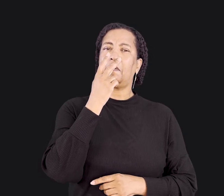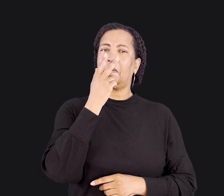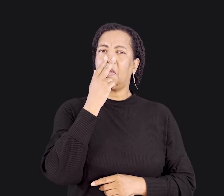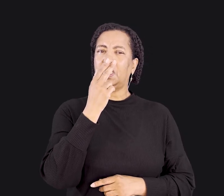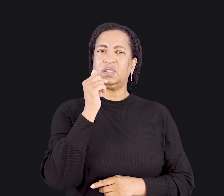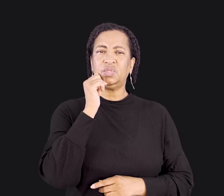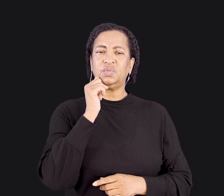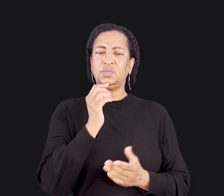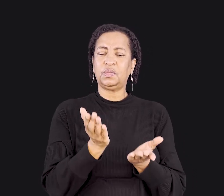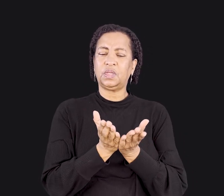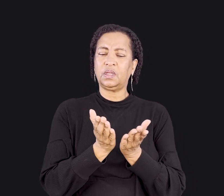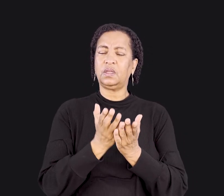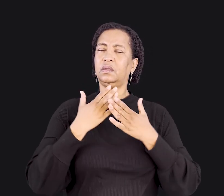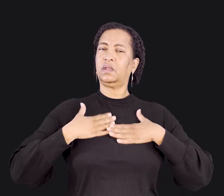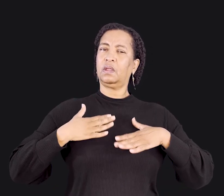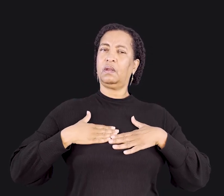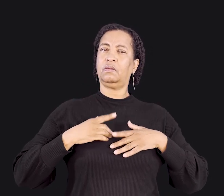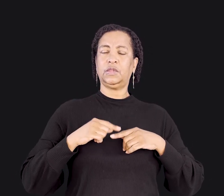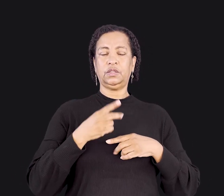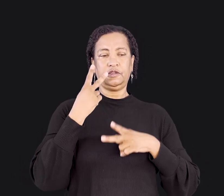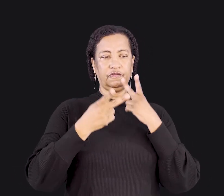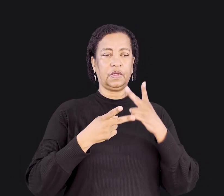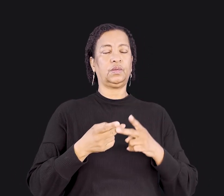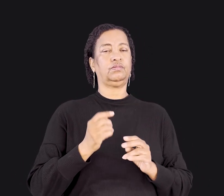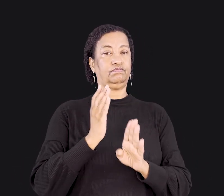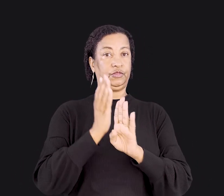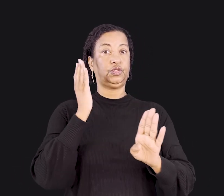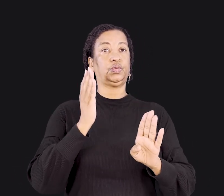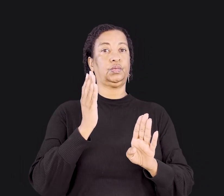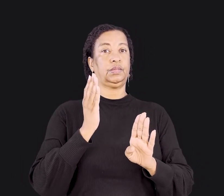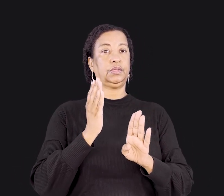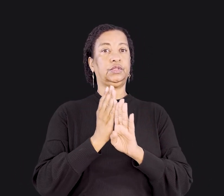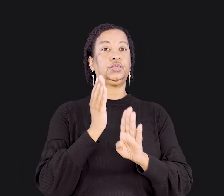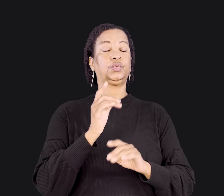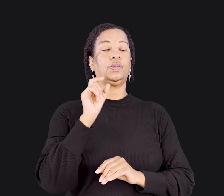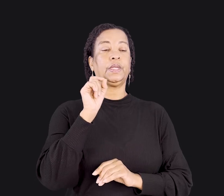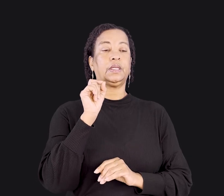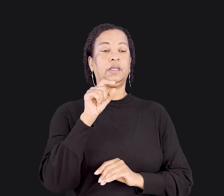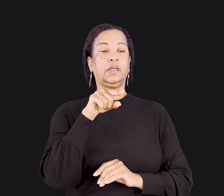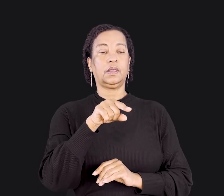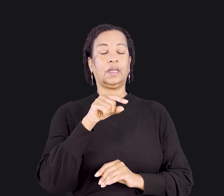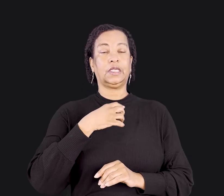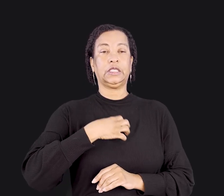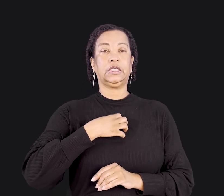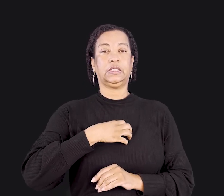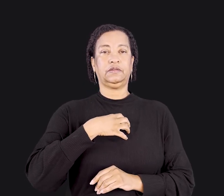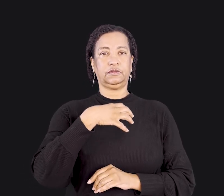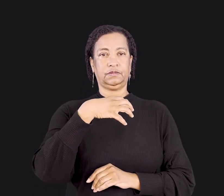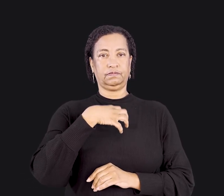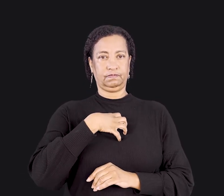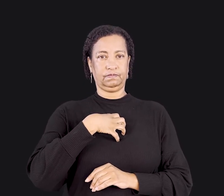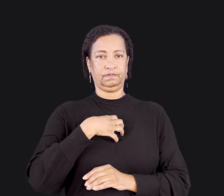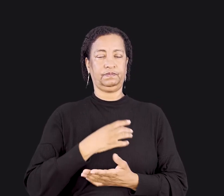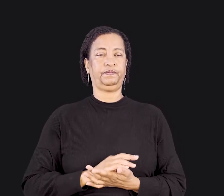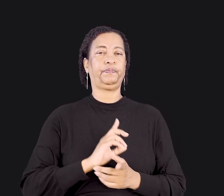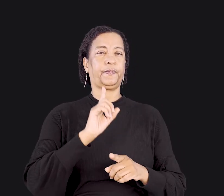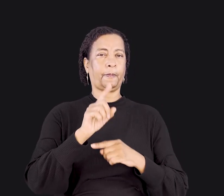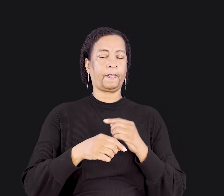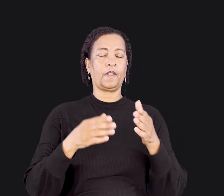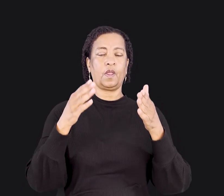tão tranquila até. Ele insistiu: descubra de quem ela está com raiva. Então pedi a